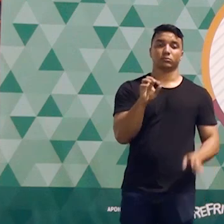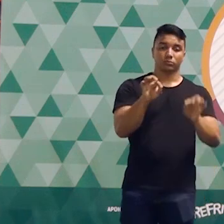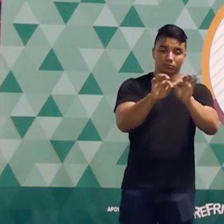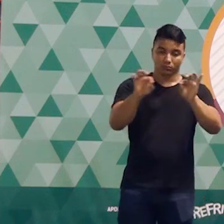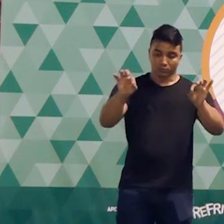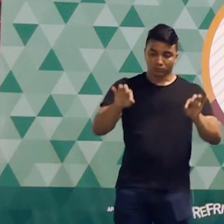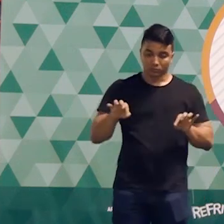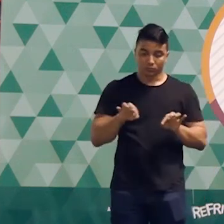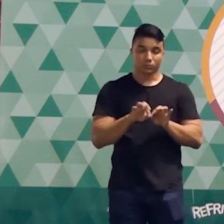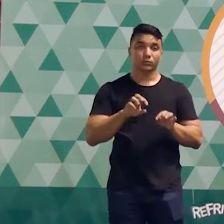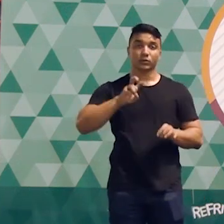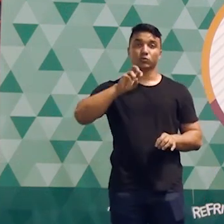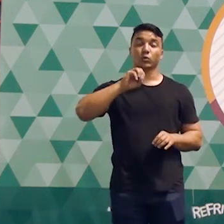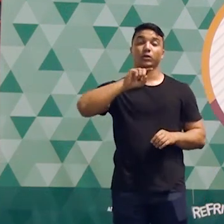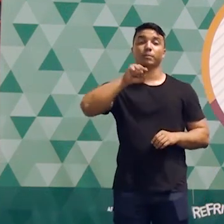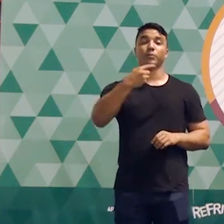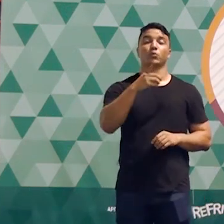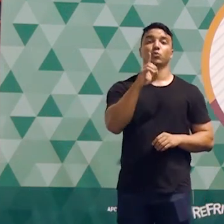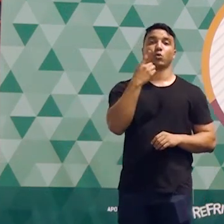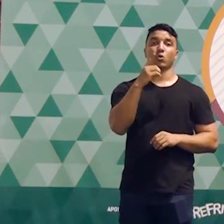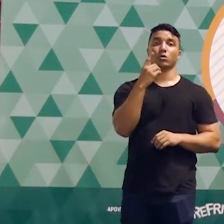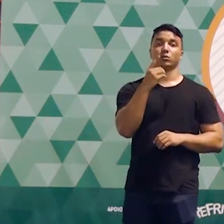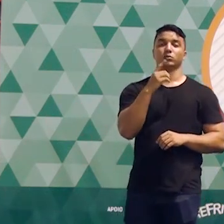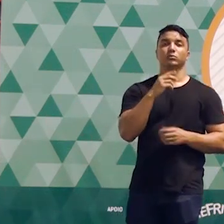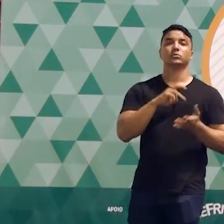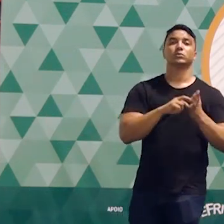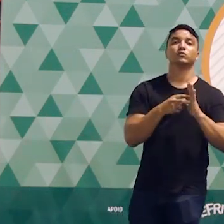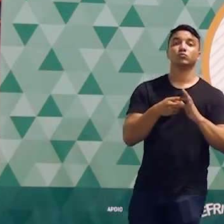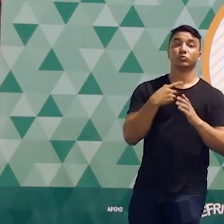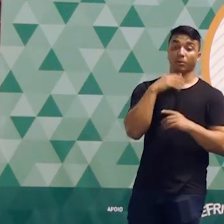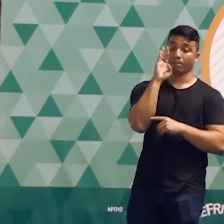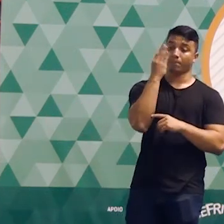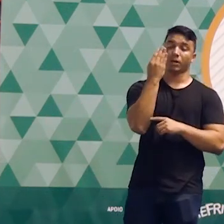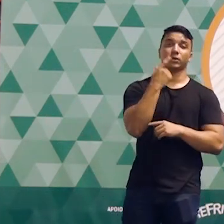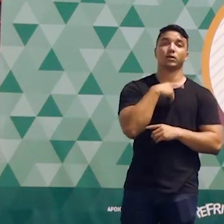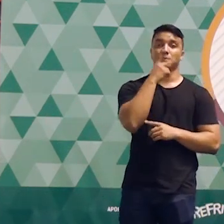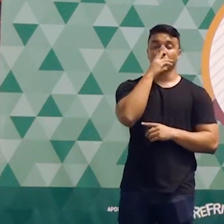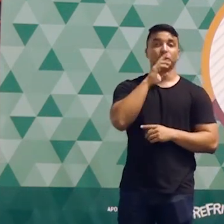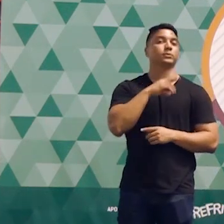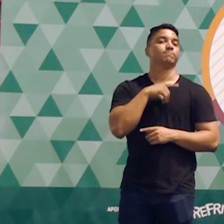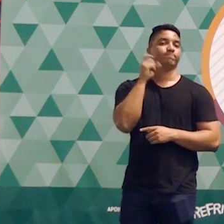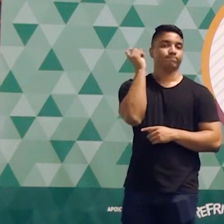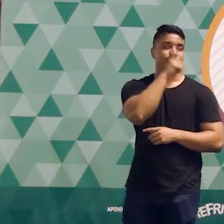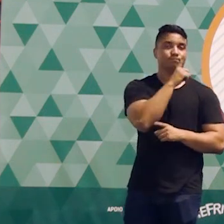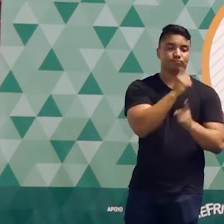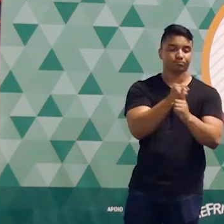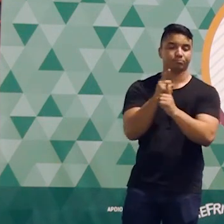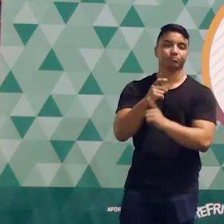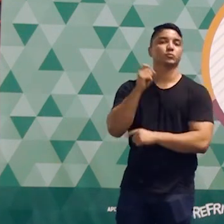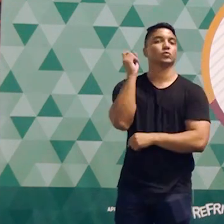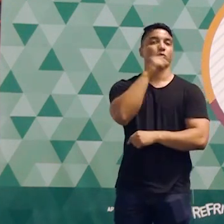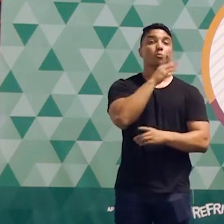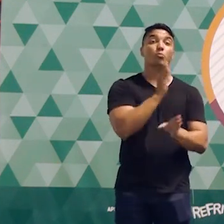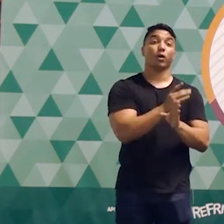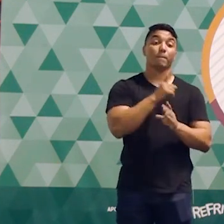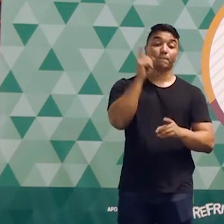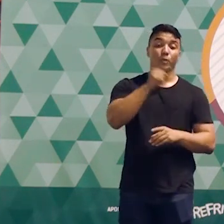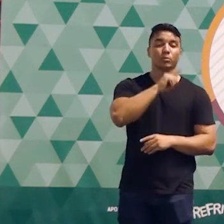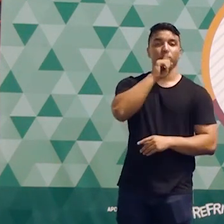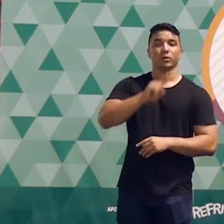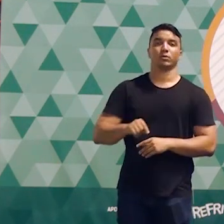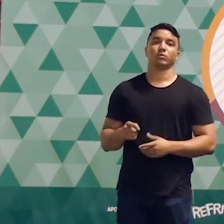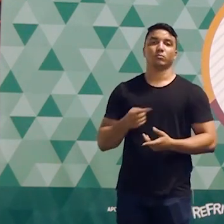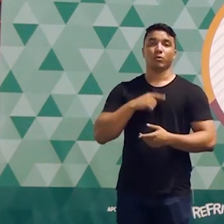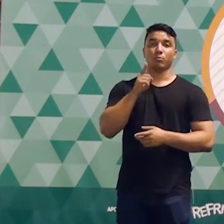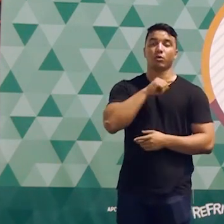1 hectare. Certo? Então, quer dizer, a madeira hoje está se tornando mais rara, porque cada vez mais é proibido cortar as